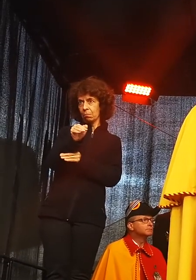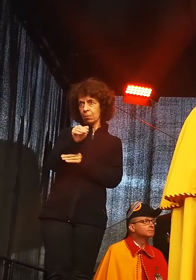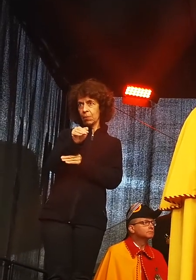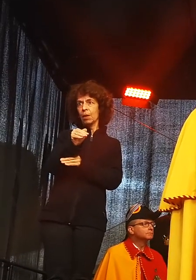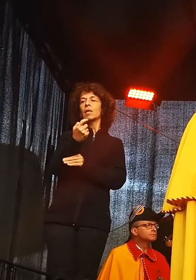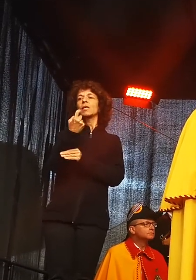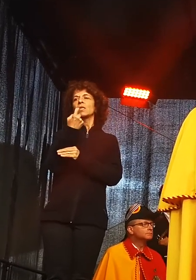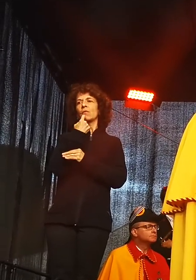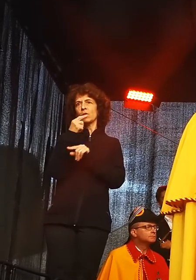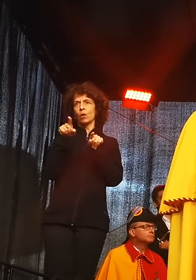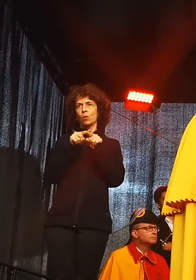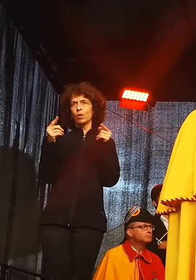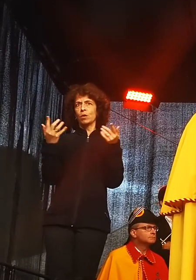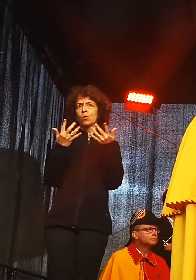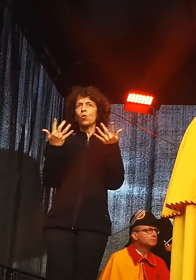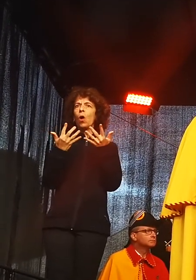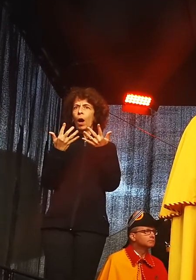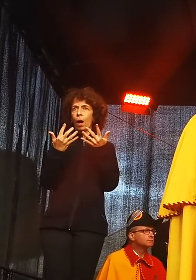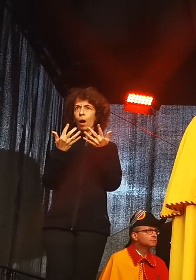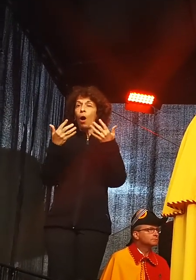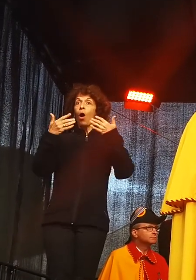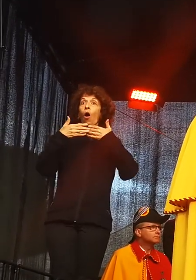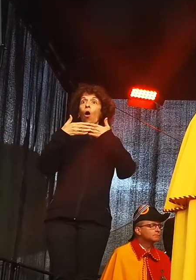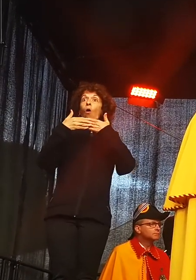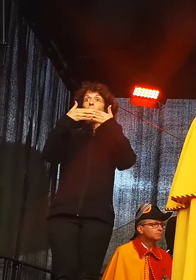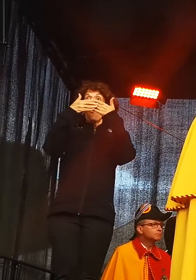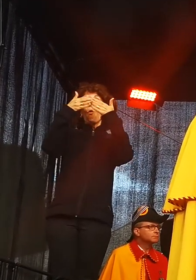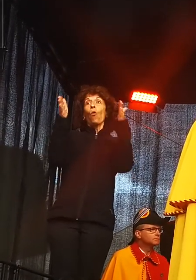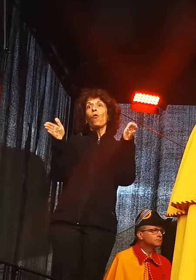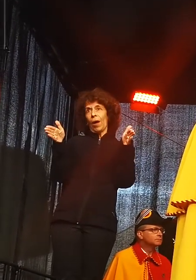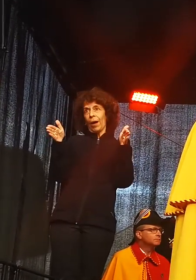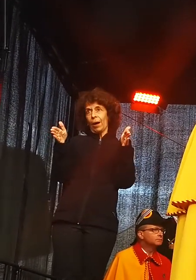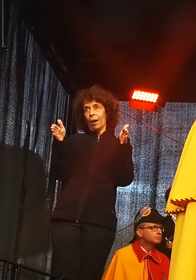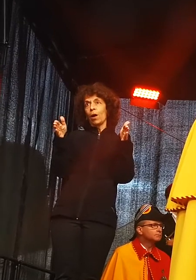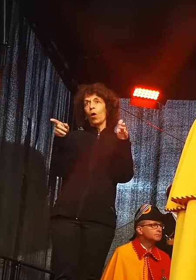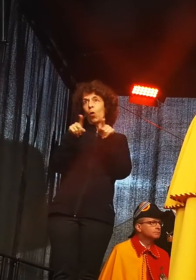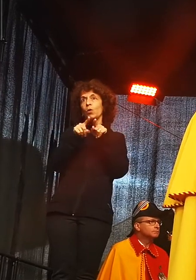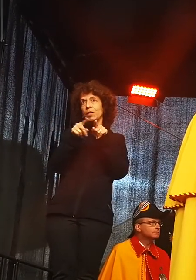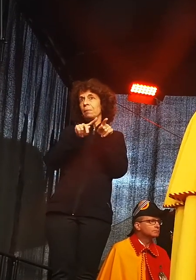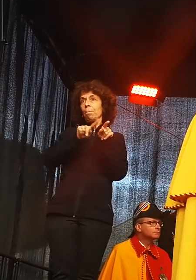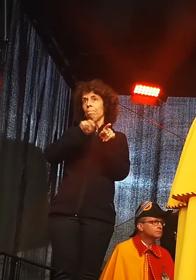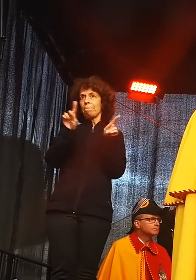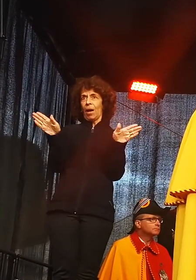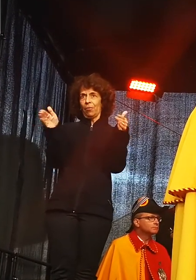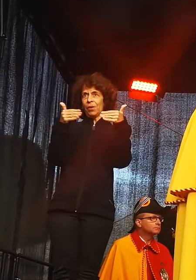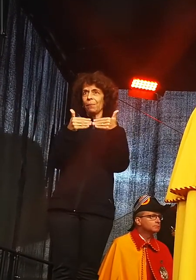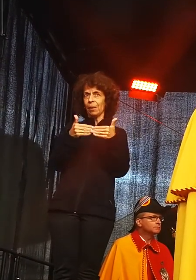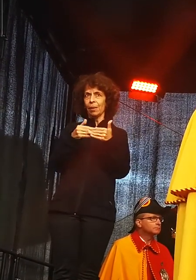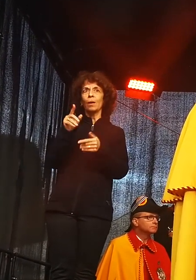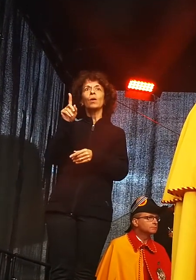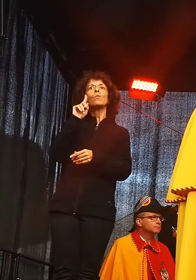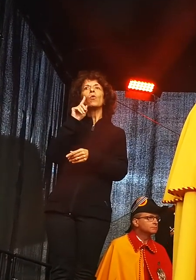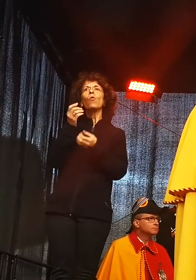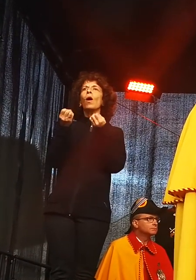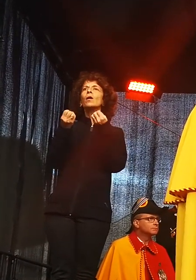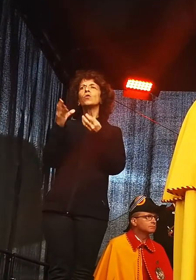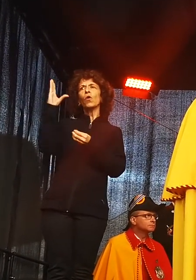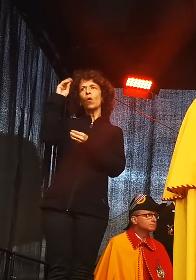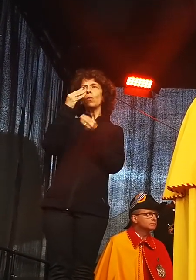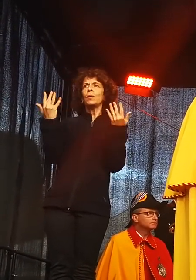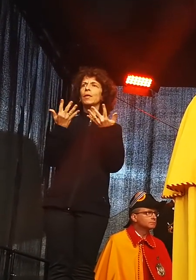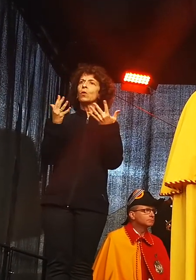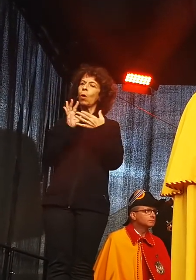pas une fermeture sur le monde extérieur. Au contraire, nous avons trop souvent tendance à oublier